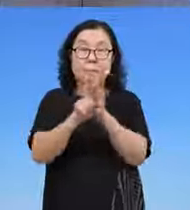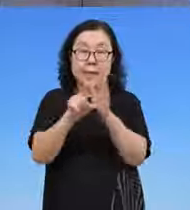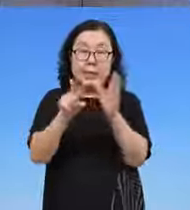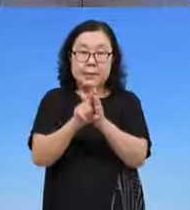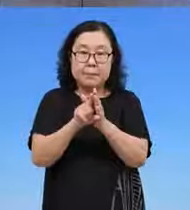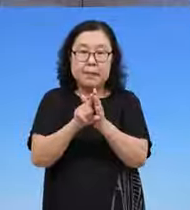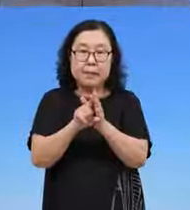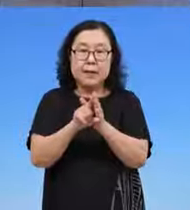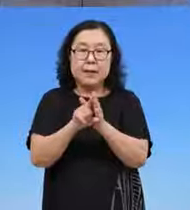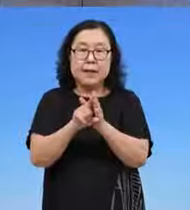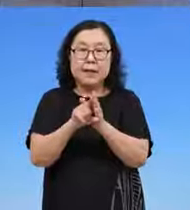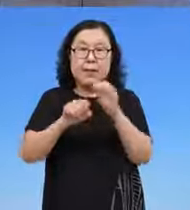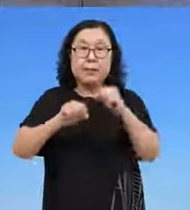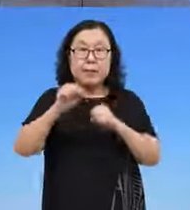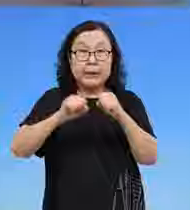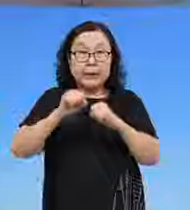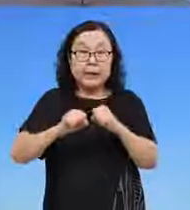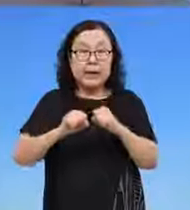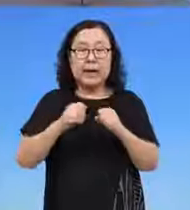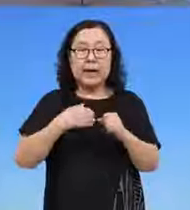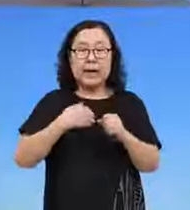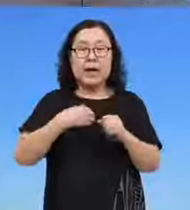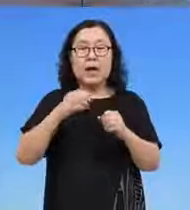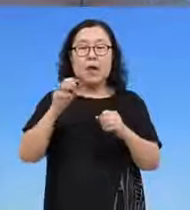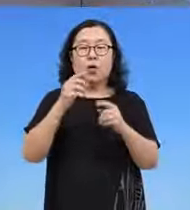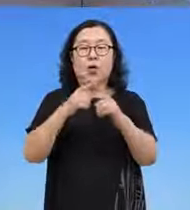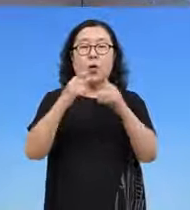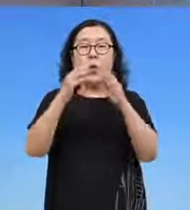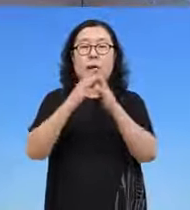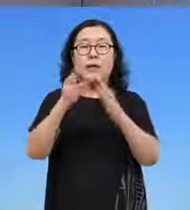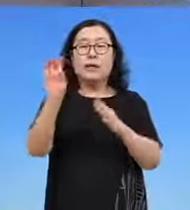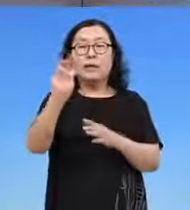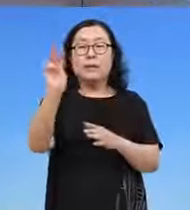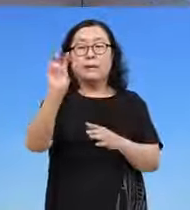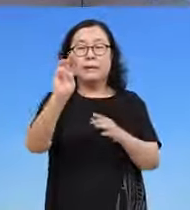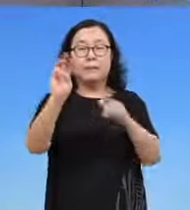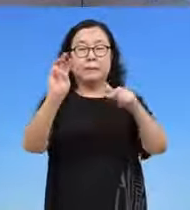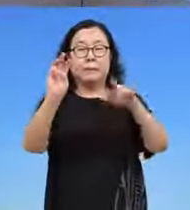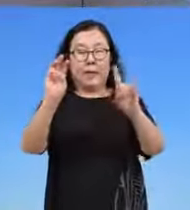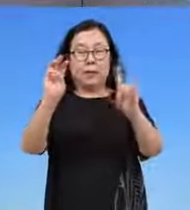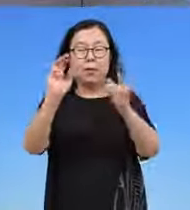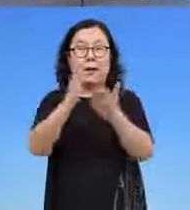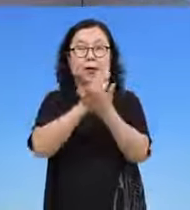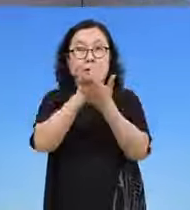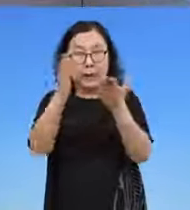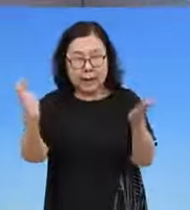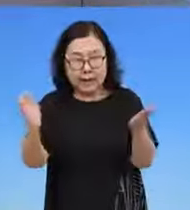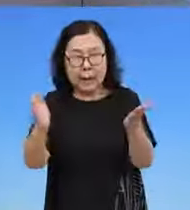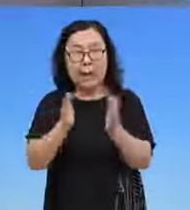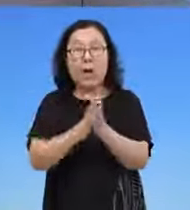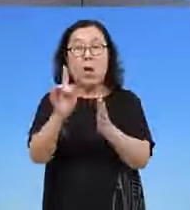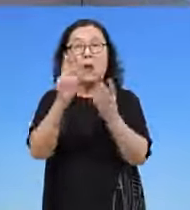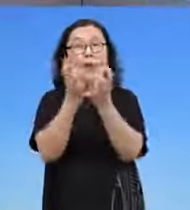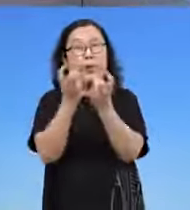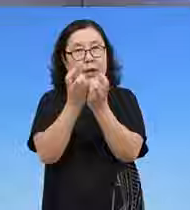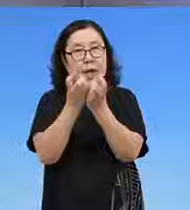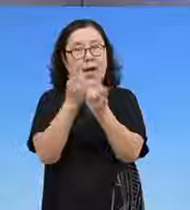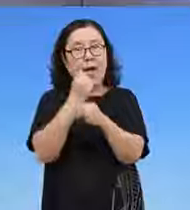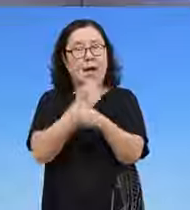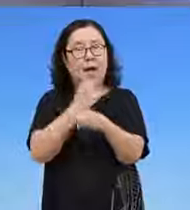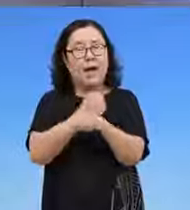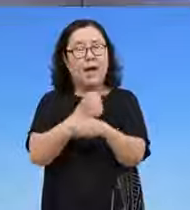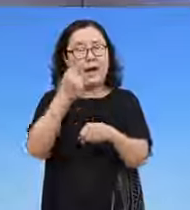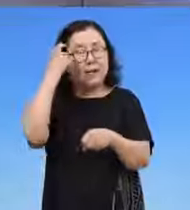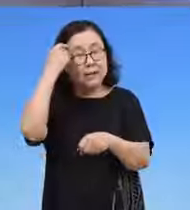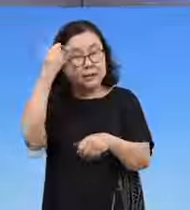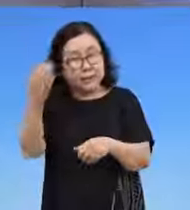이게 30개 교회로 이걸 나눌 생각을 누가 했겠냐고요. 제가 했는데 이거를 어떻게 하게